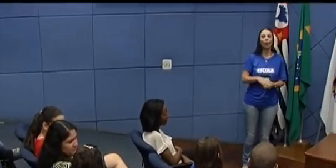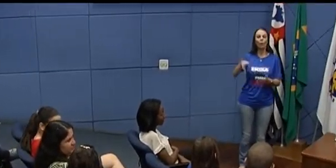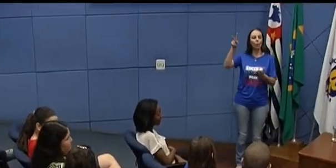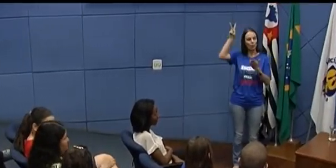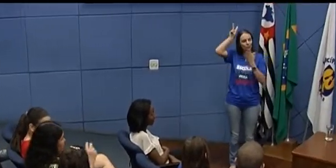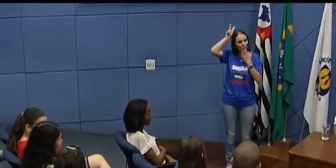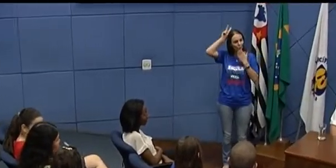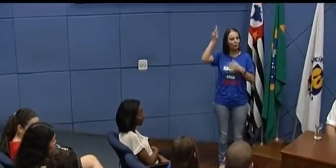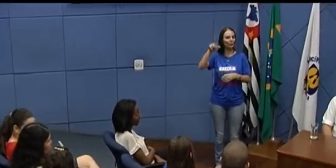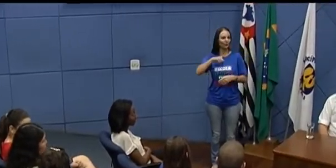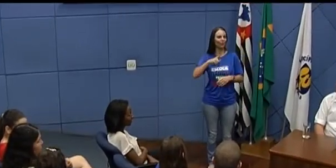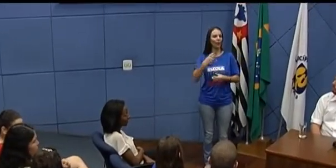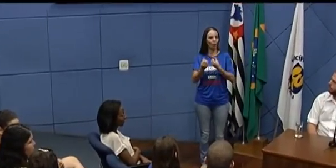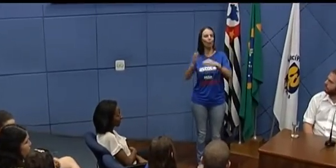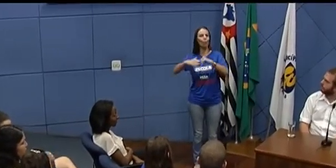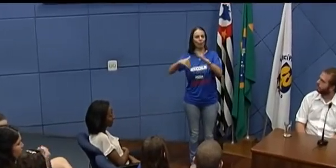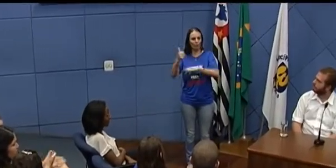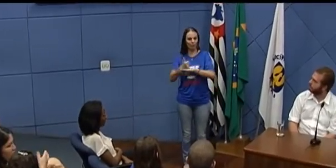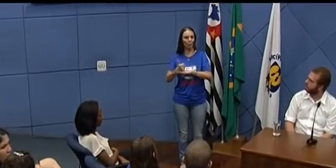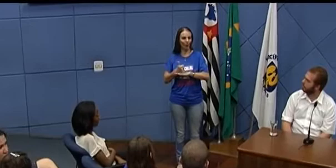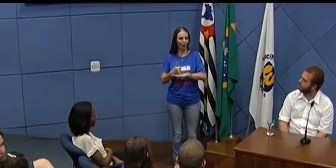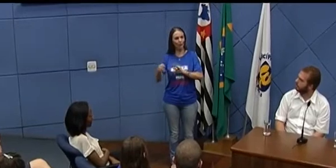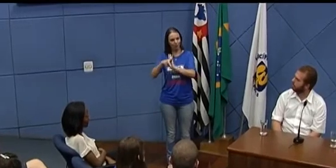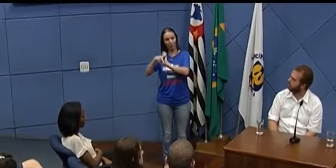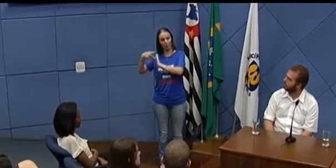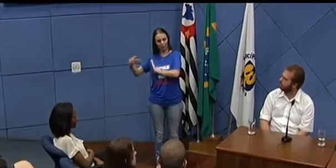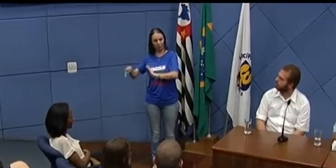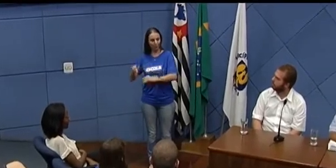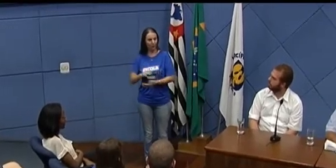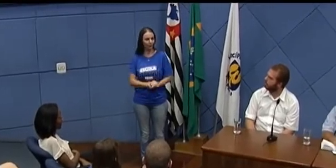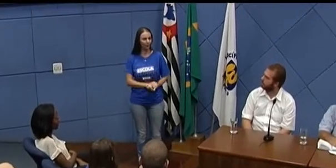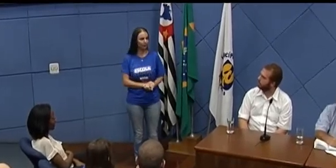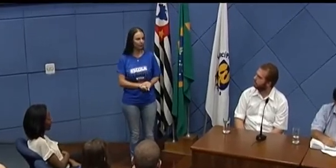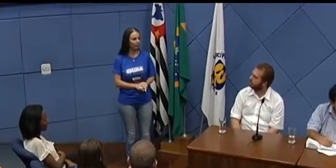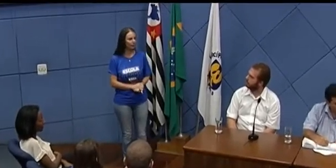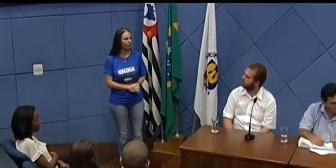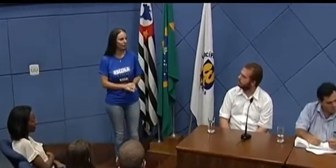como profissionais da educação indígena.